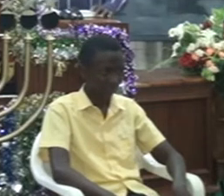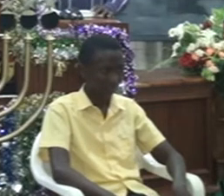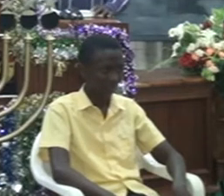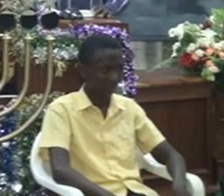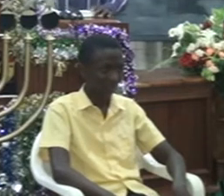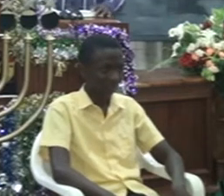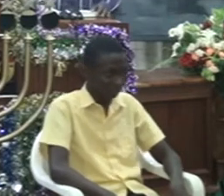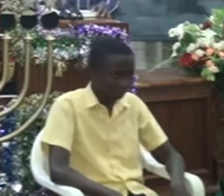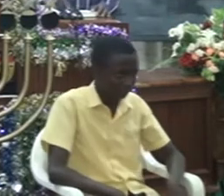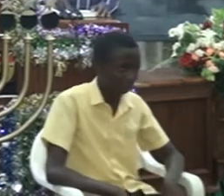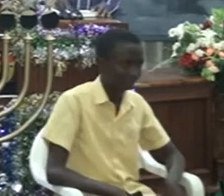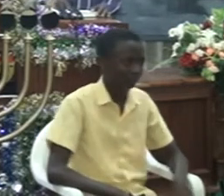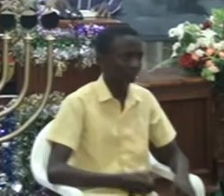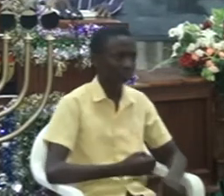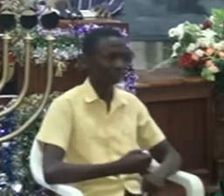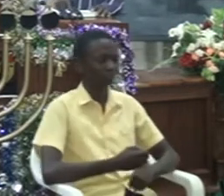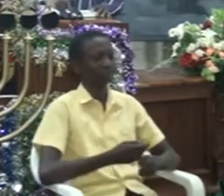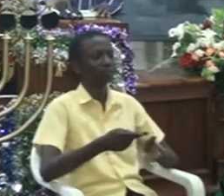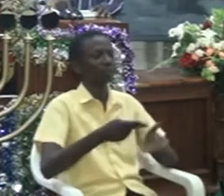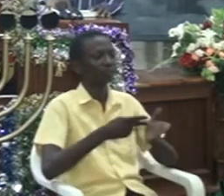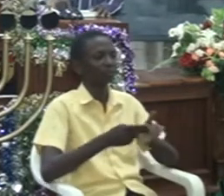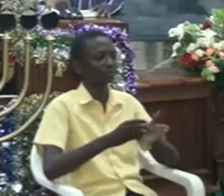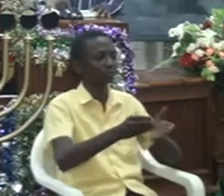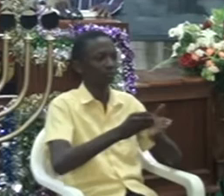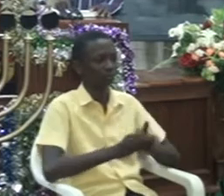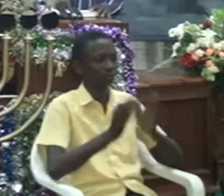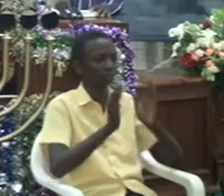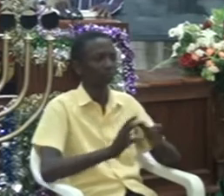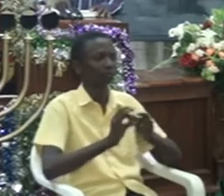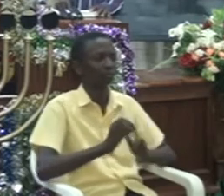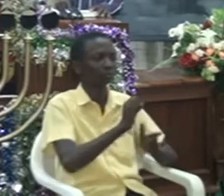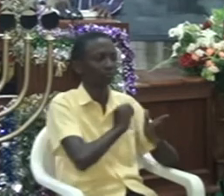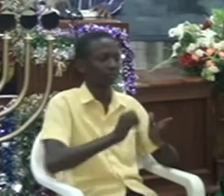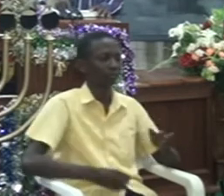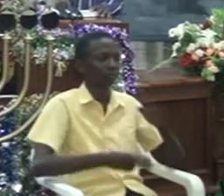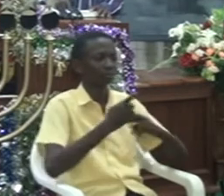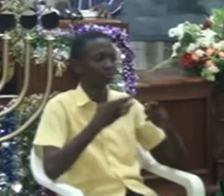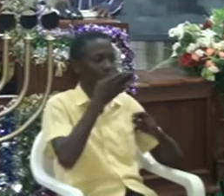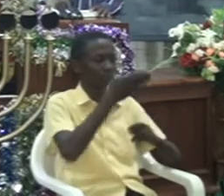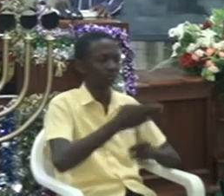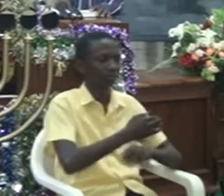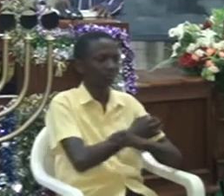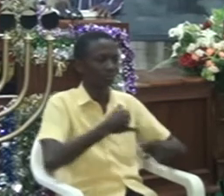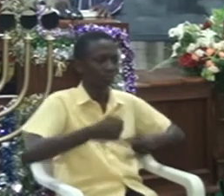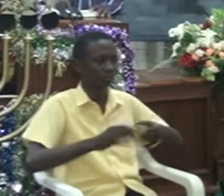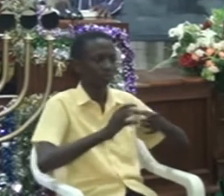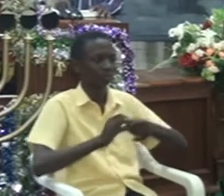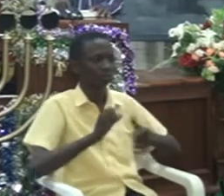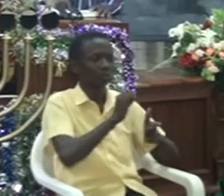de l'Éternel retourneront et ils iront à Sion avec chant de triomphe. Et une joie éternelle couronnera leur